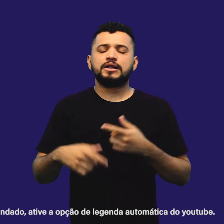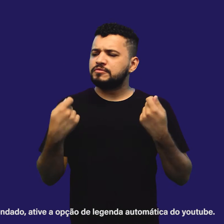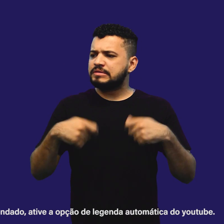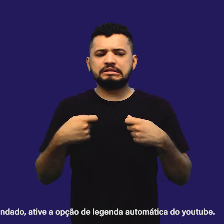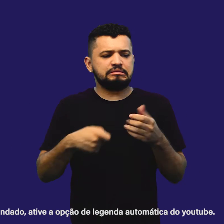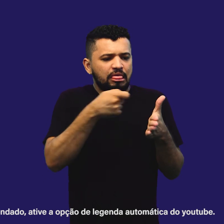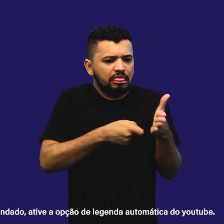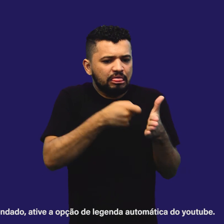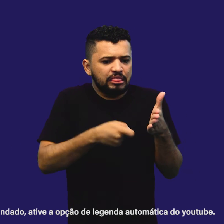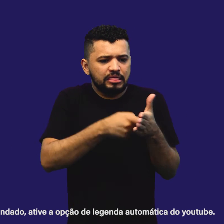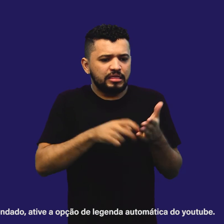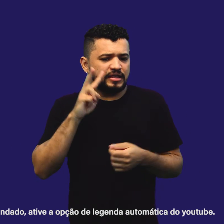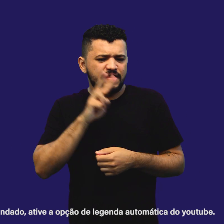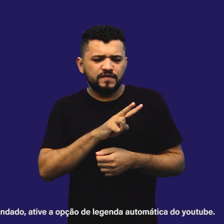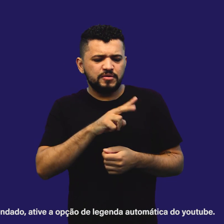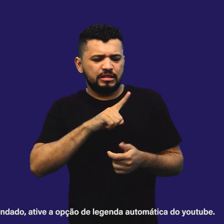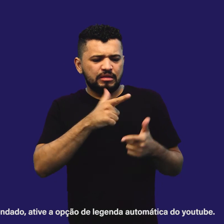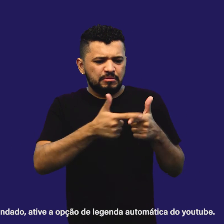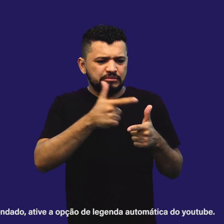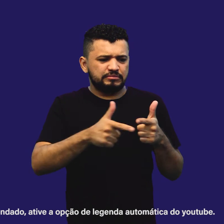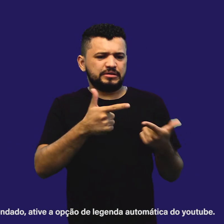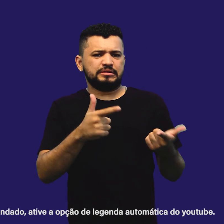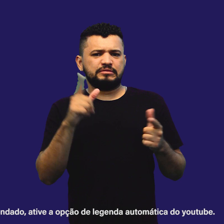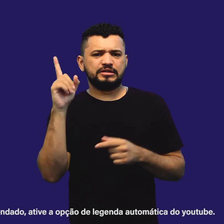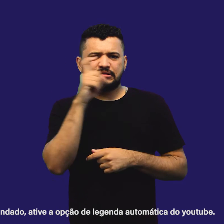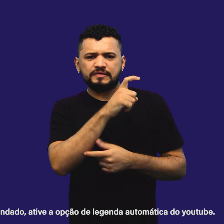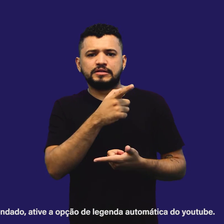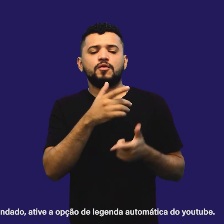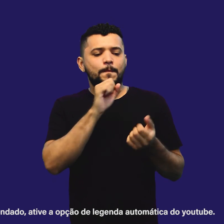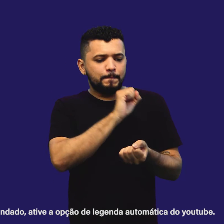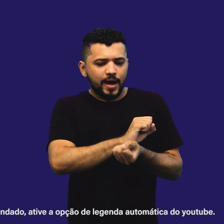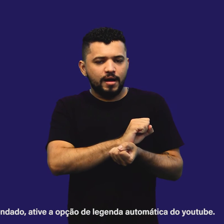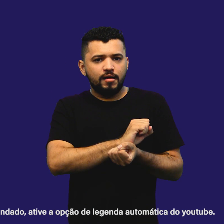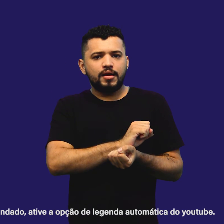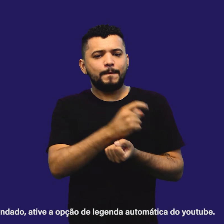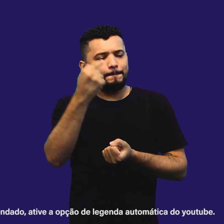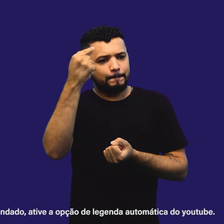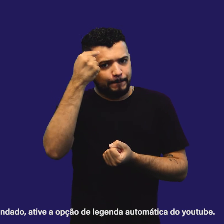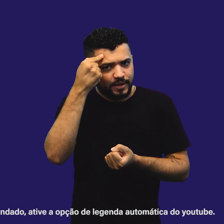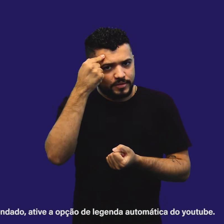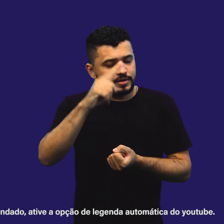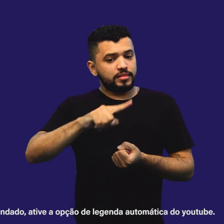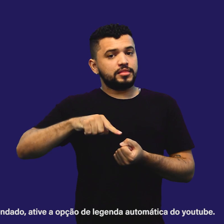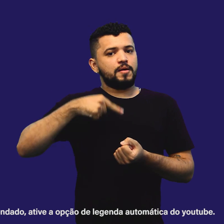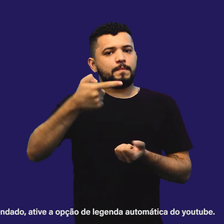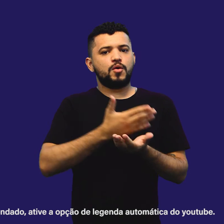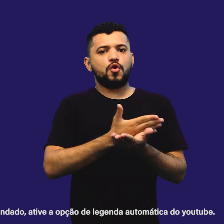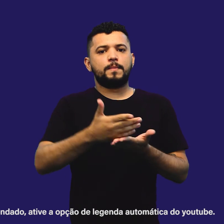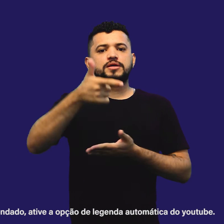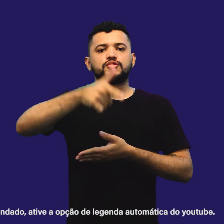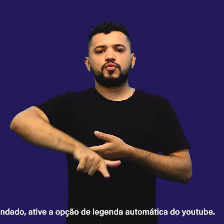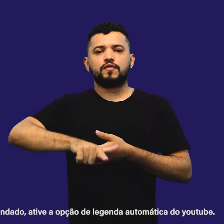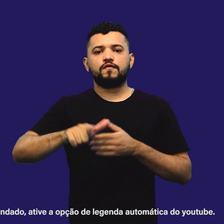para uma coisa que precisa de mais. Então, eu acho que você precisa concentrar no trabalho que você tem, né? E ver se